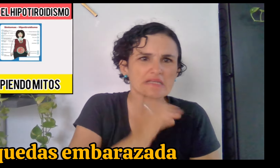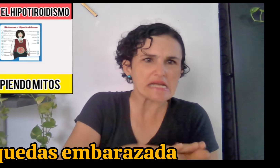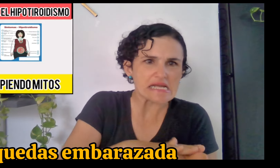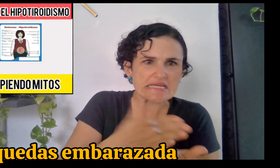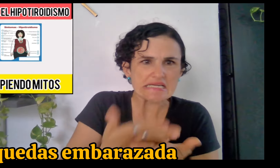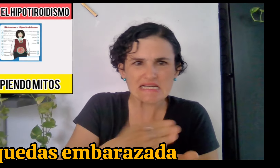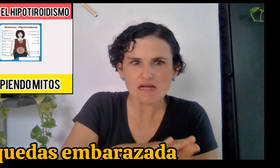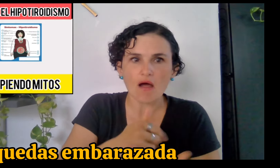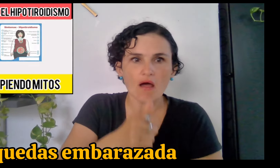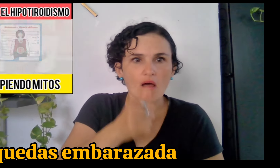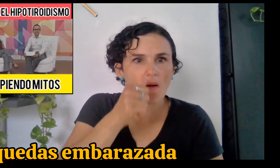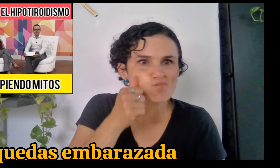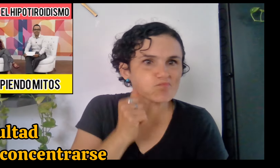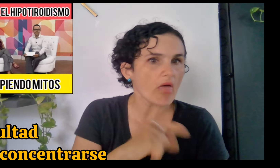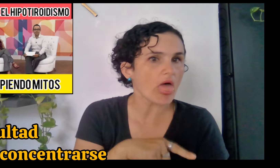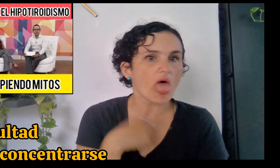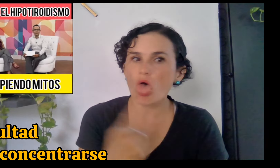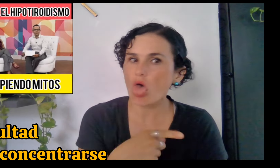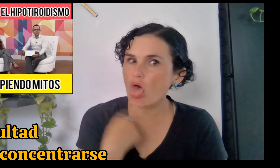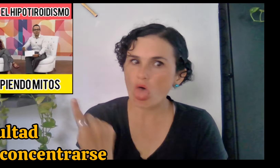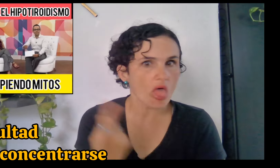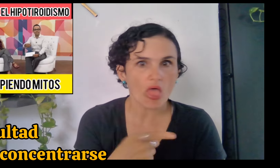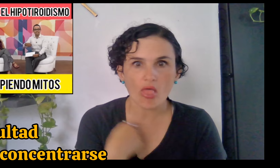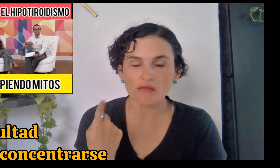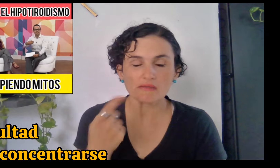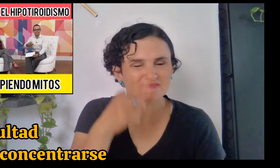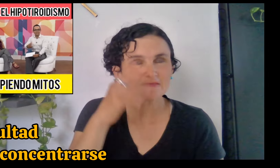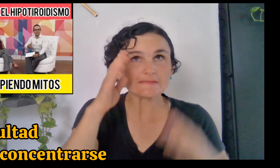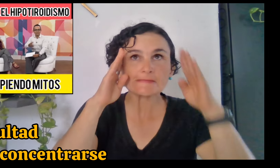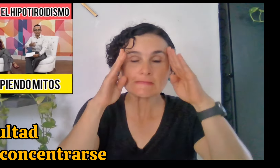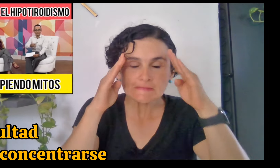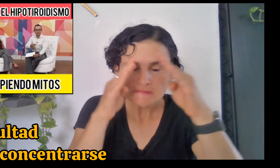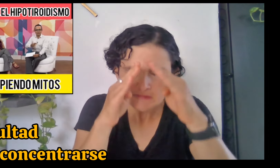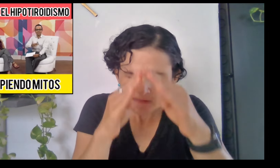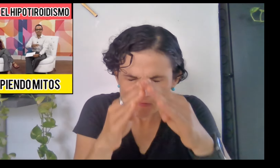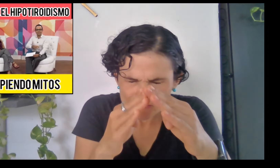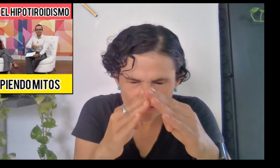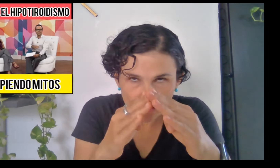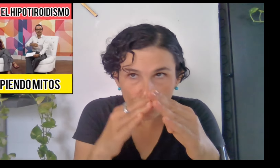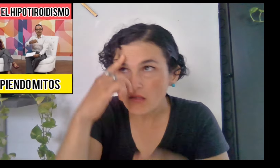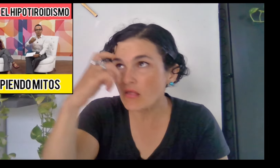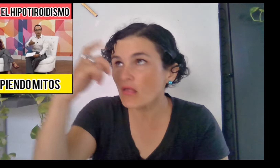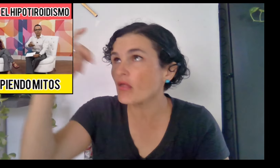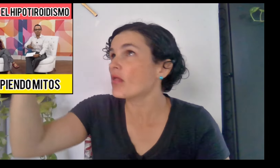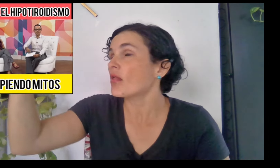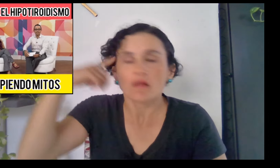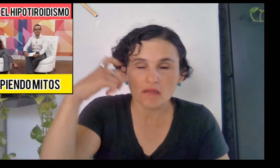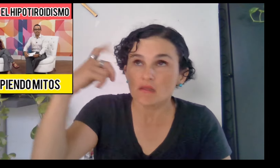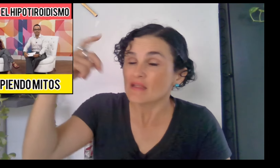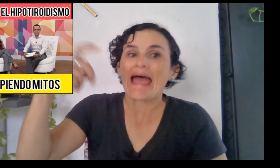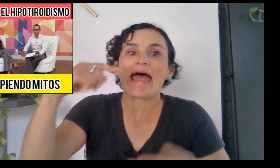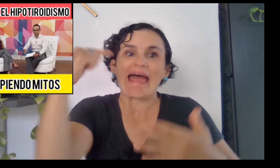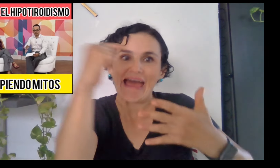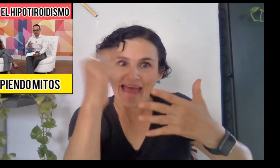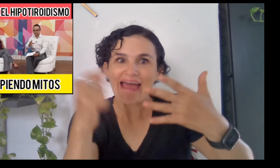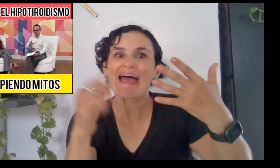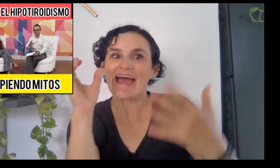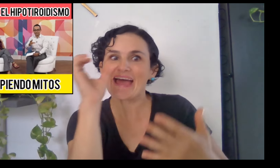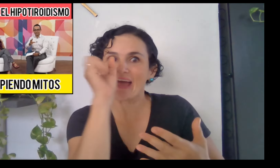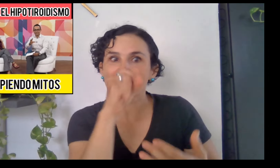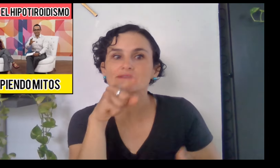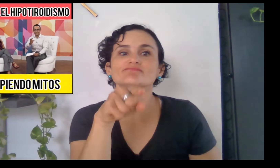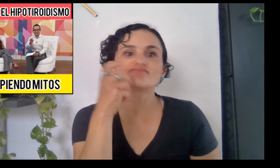si tienes dificultad para concentrarte, todos estos pueden ser signos y síntomas indirectos que puedas sufrir de la tiroides. Es